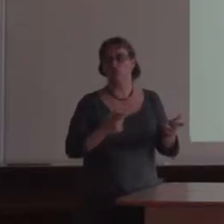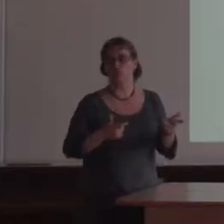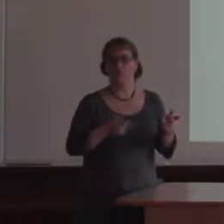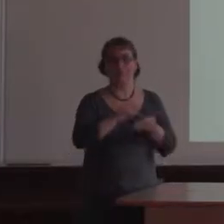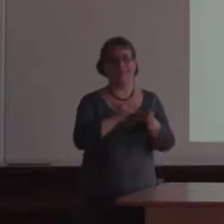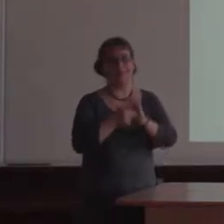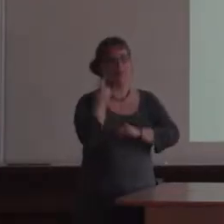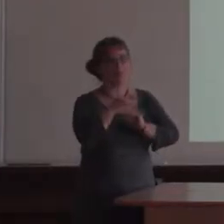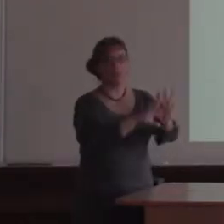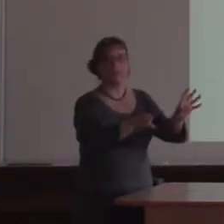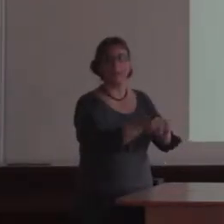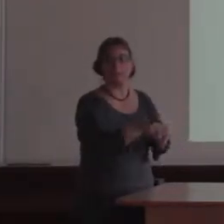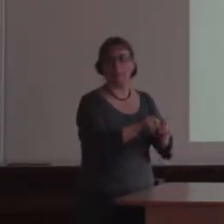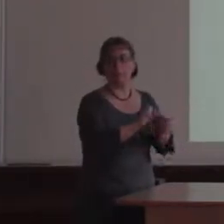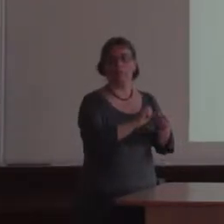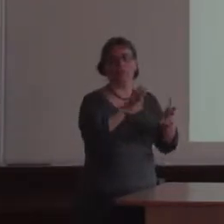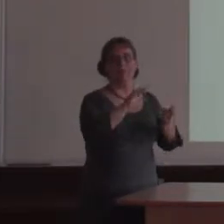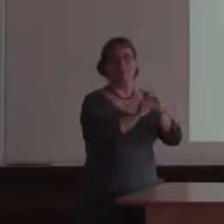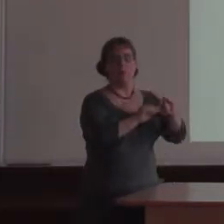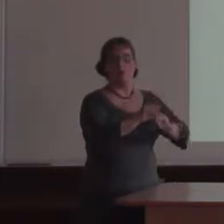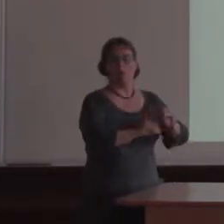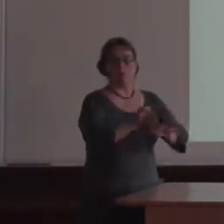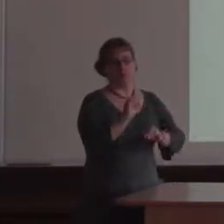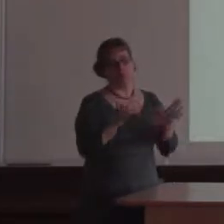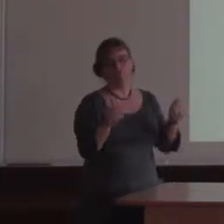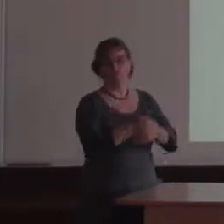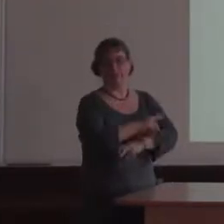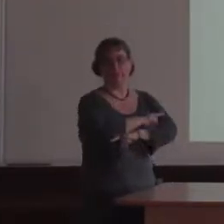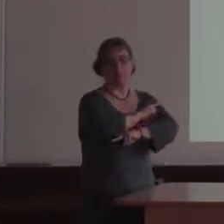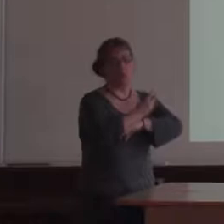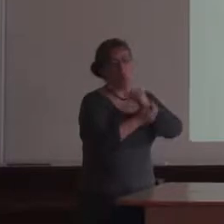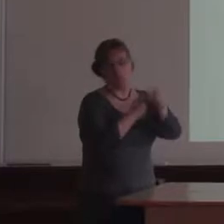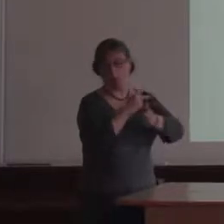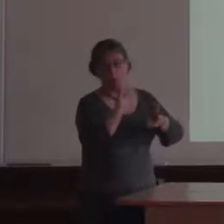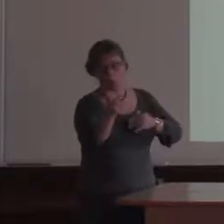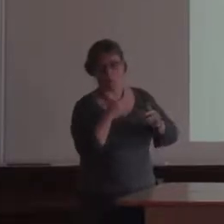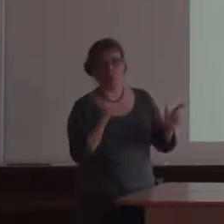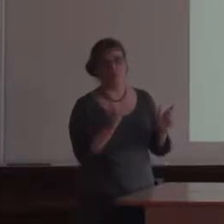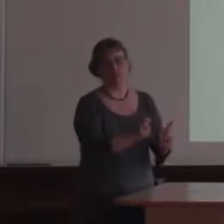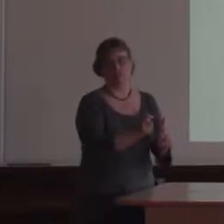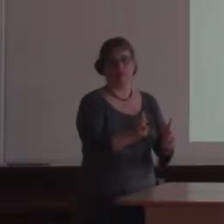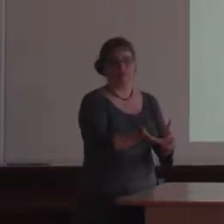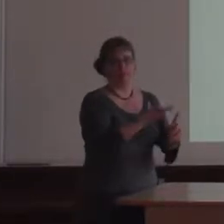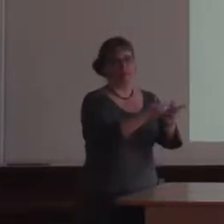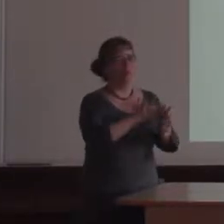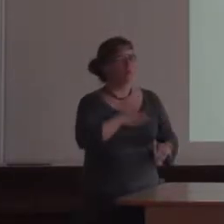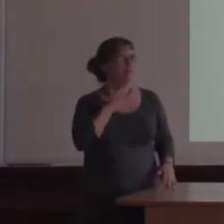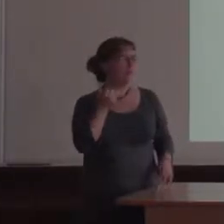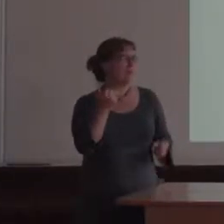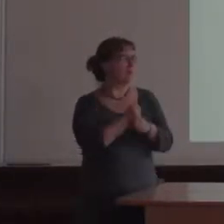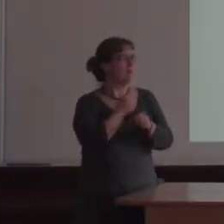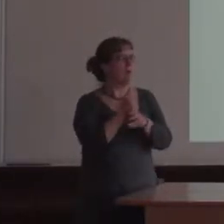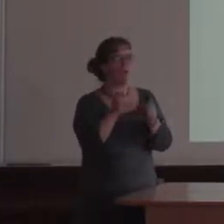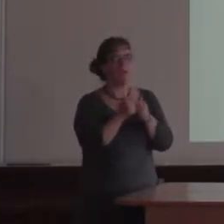à progresser dans leur pratique du développement et de Python en particulier. Et j'aime bien travailler avec les startups en général plutôt qu'avec